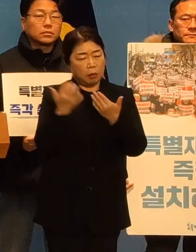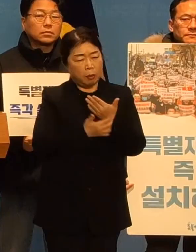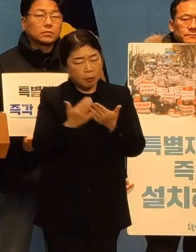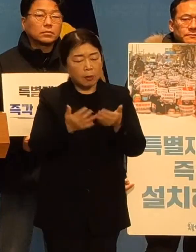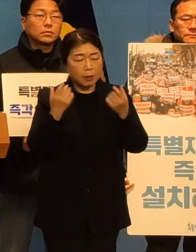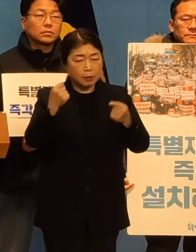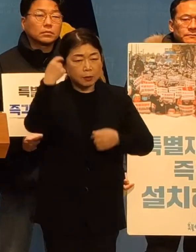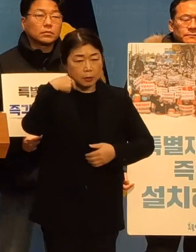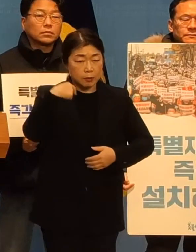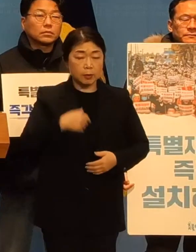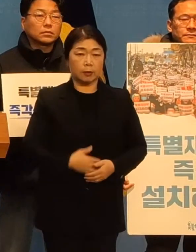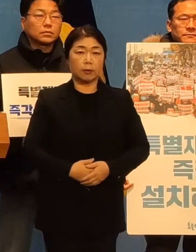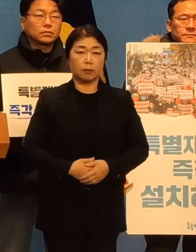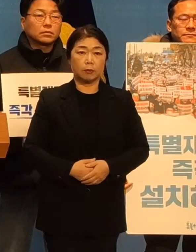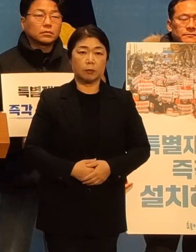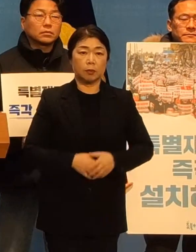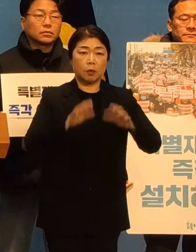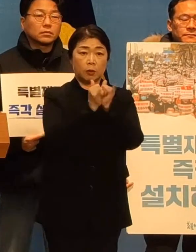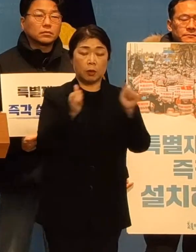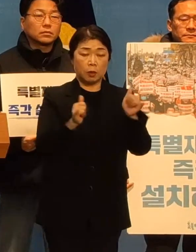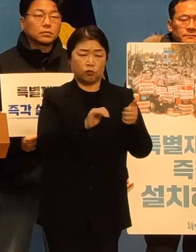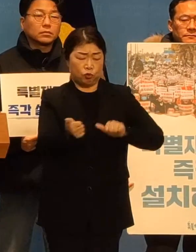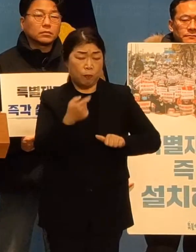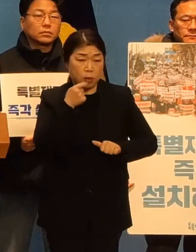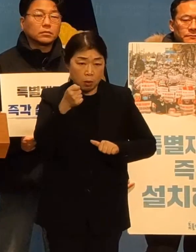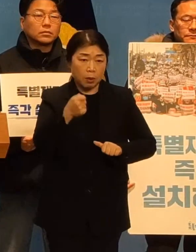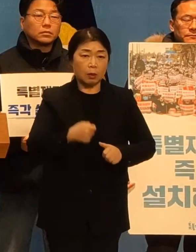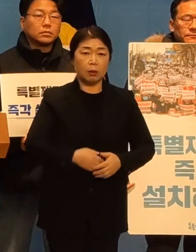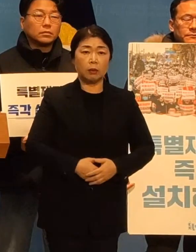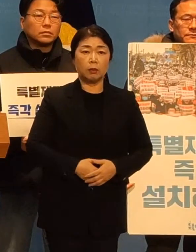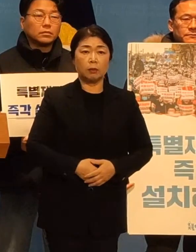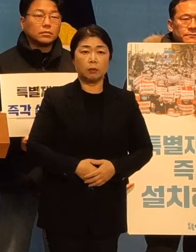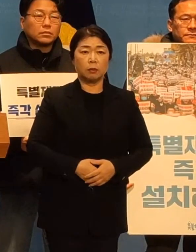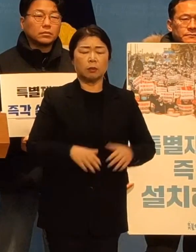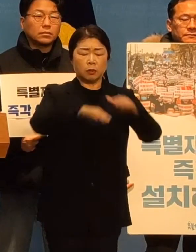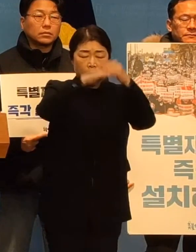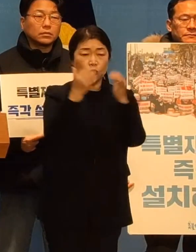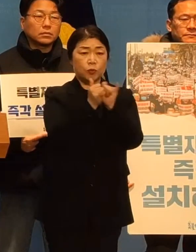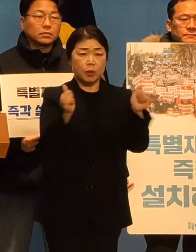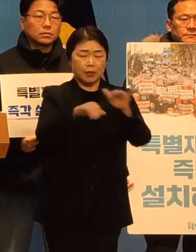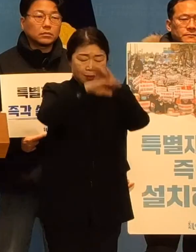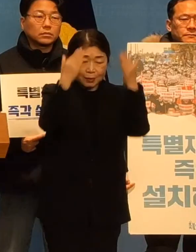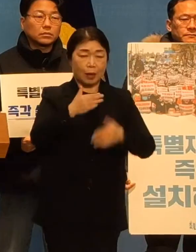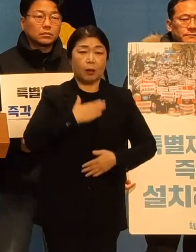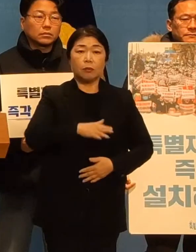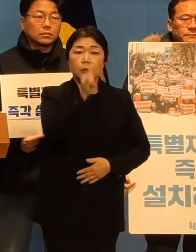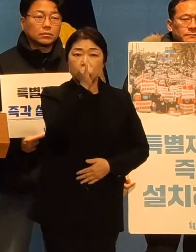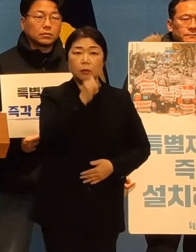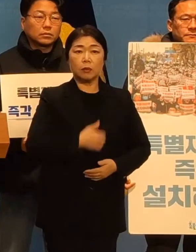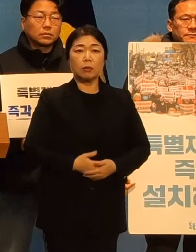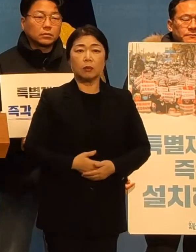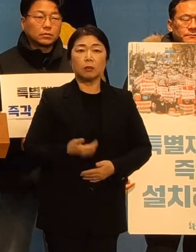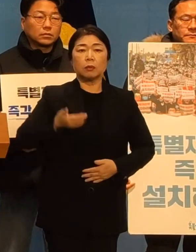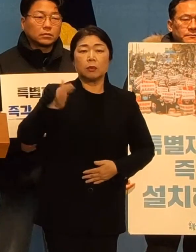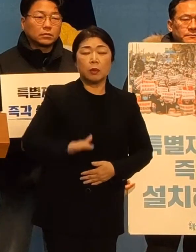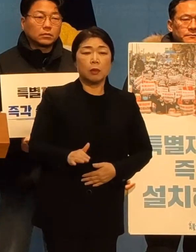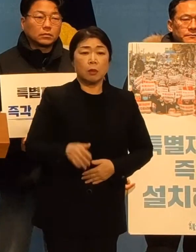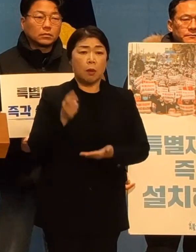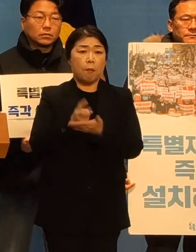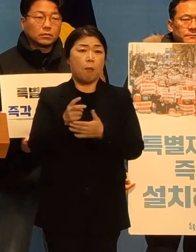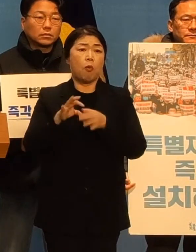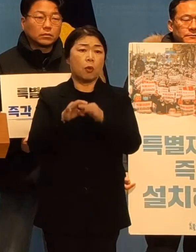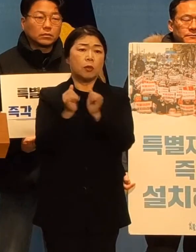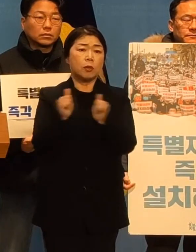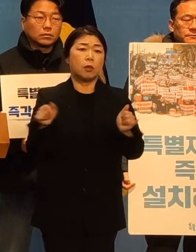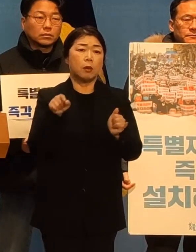거라고 생각합니다. 국민들이 죽을 뻔했습니다. 전 국민이 다 알고 있습니다. 그런데 법조계라는 이름